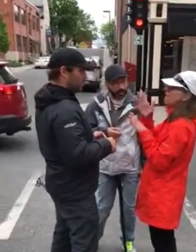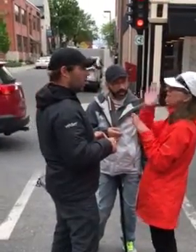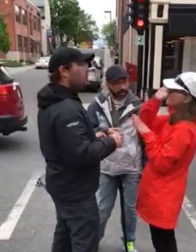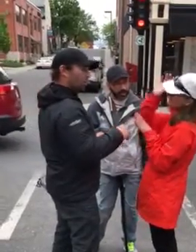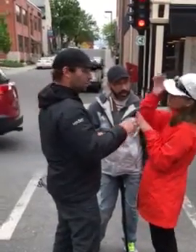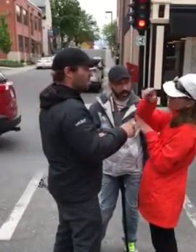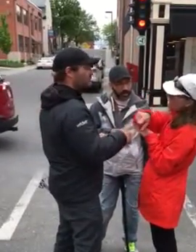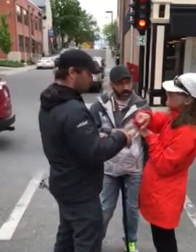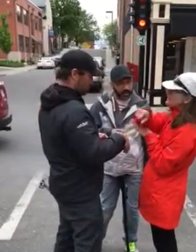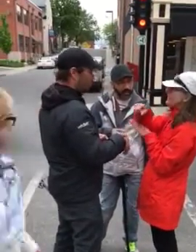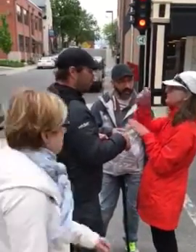Oui.